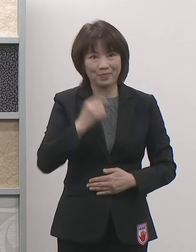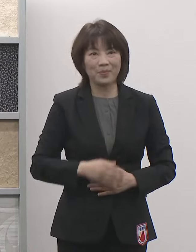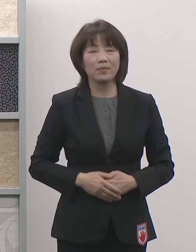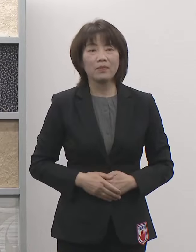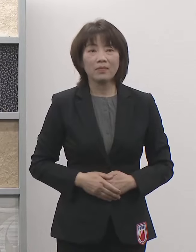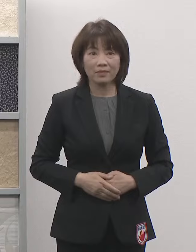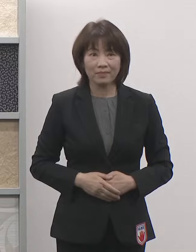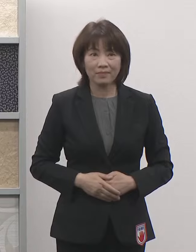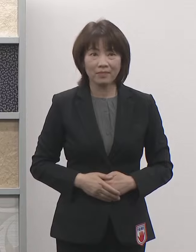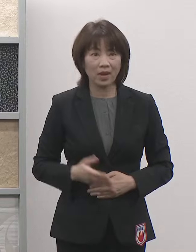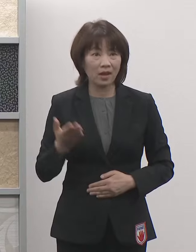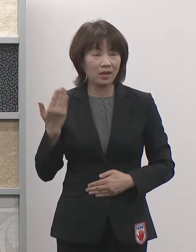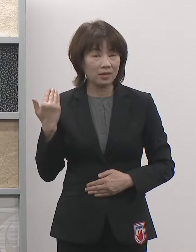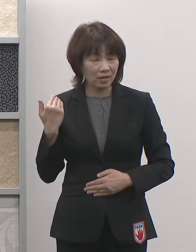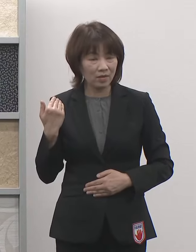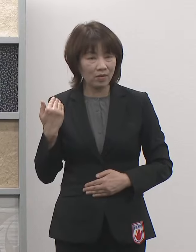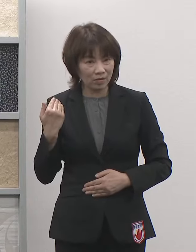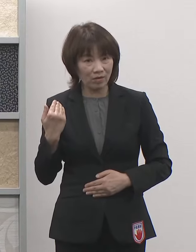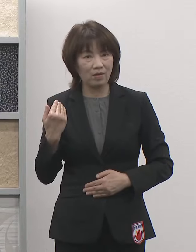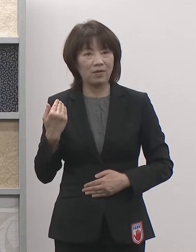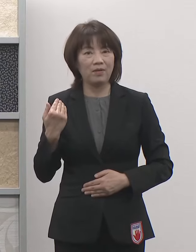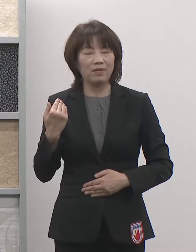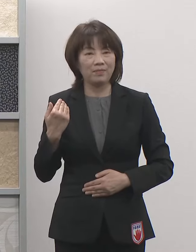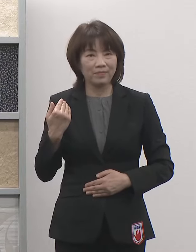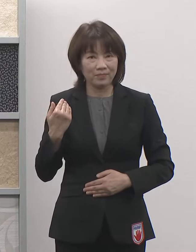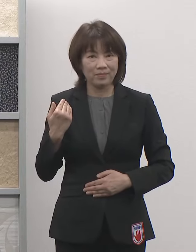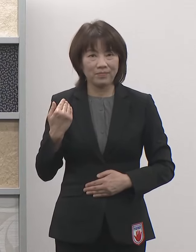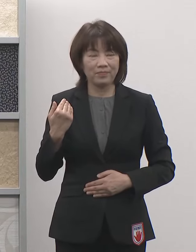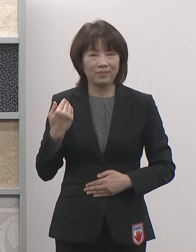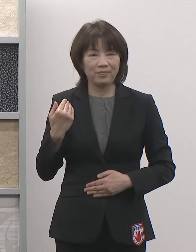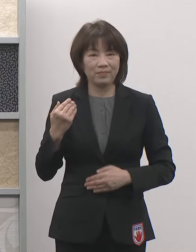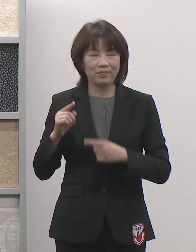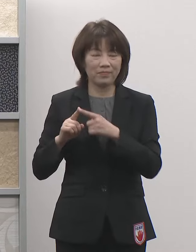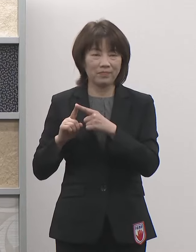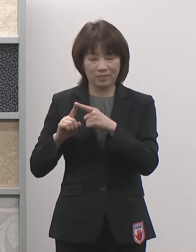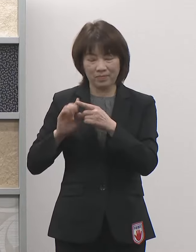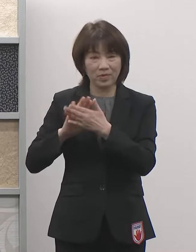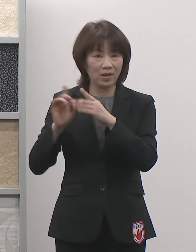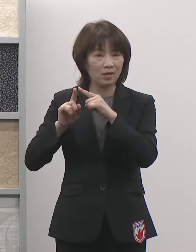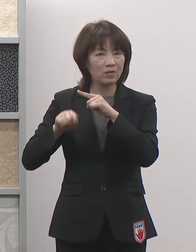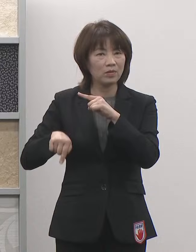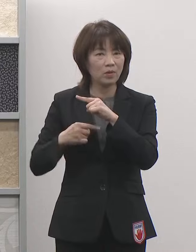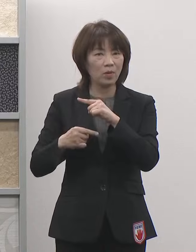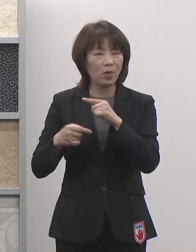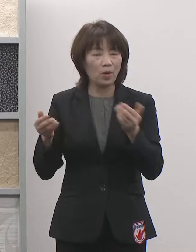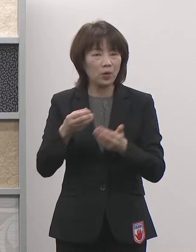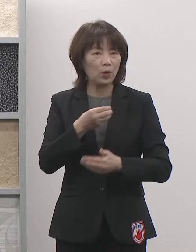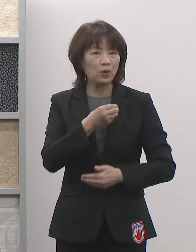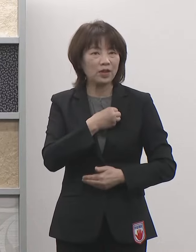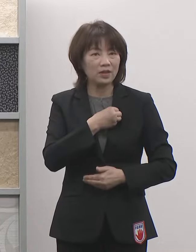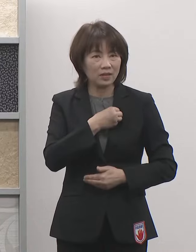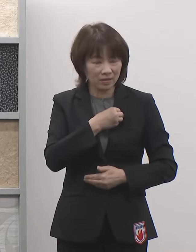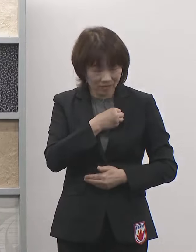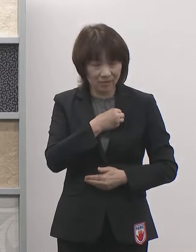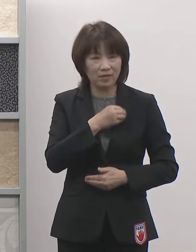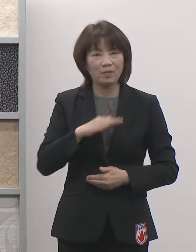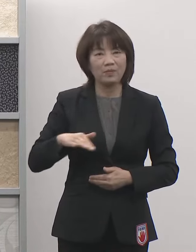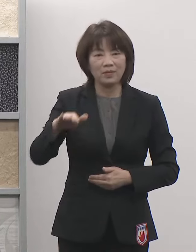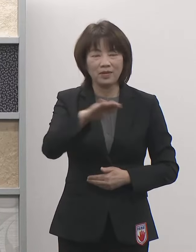ほど町議、および、その後の、県庁職員の皆さんに対して